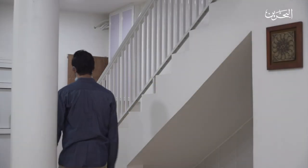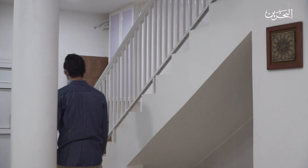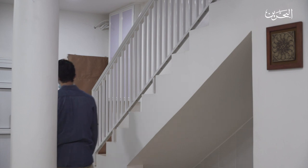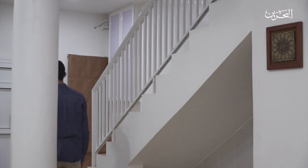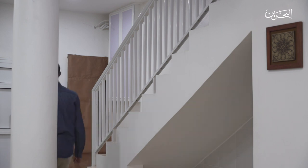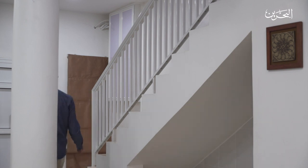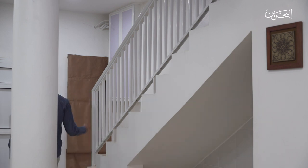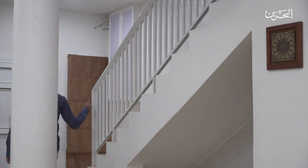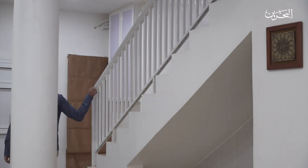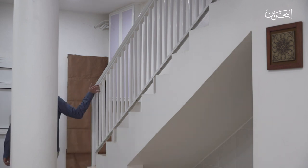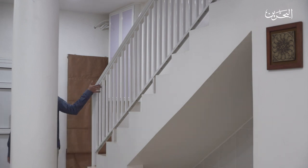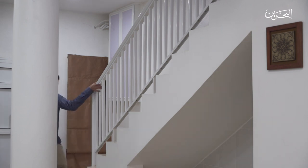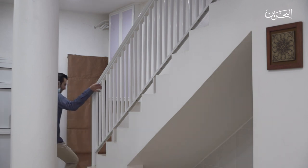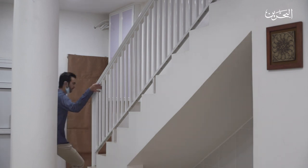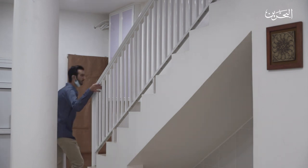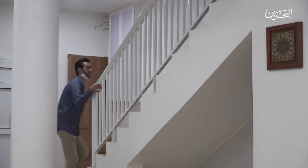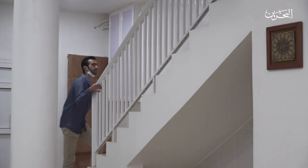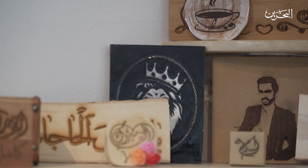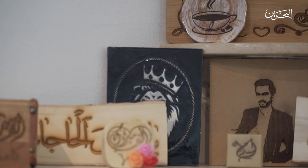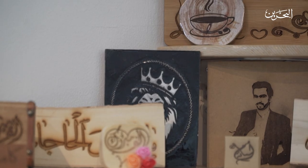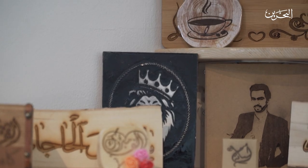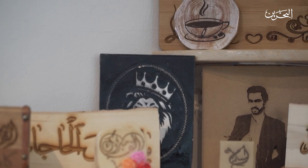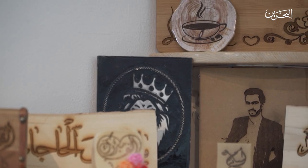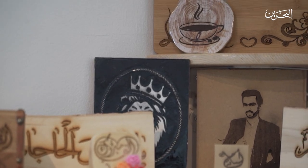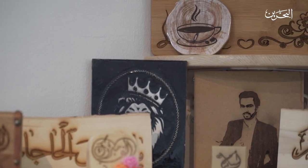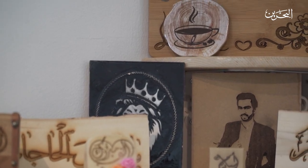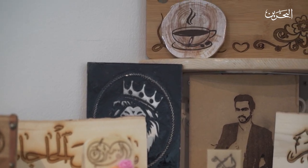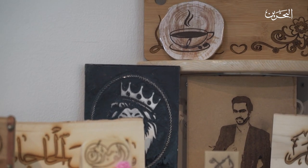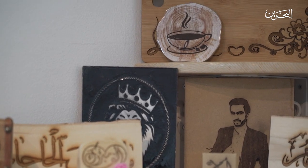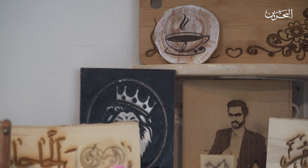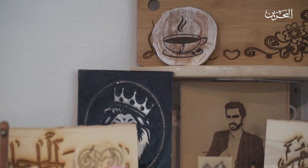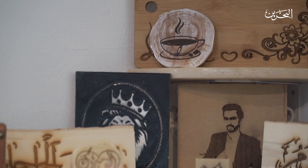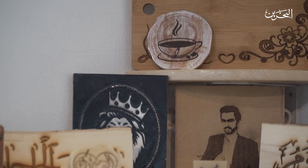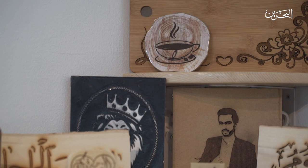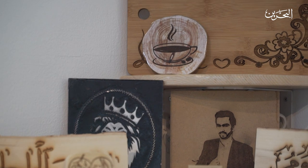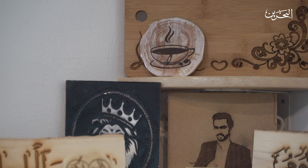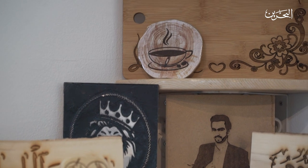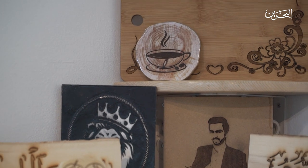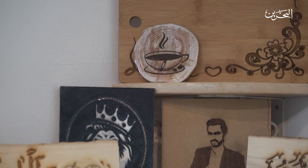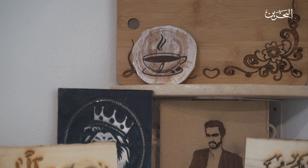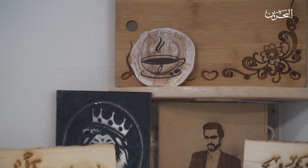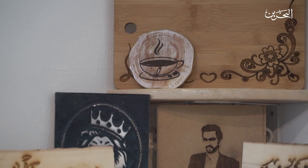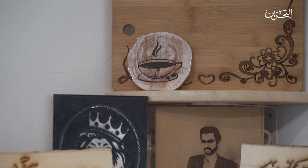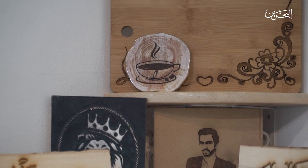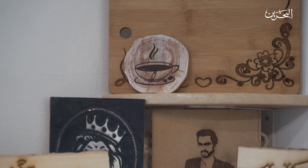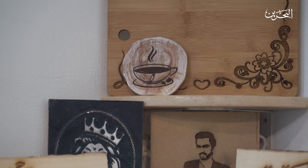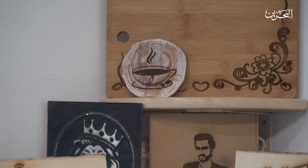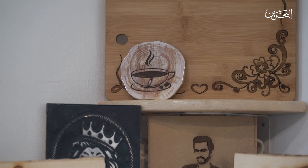كوميل كامل شخص من فئة الصم، مشروعه الطباعة على الجلد والزجاج والخشب. تميز